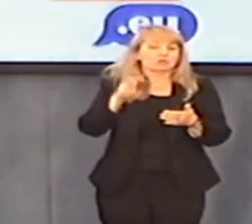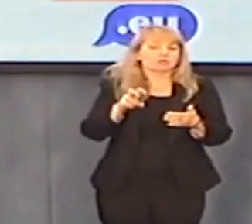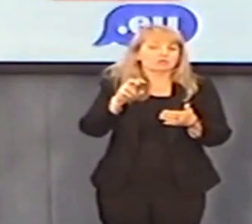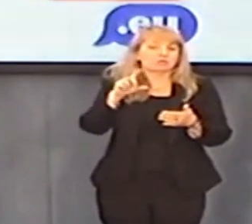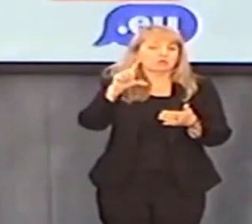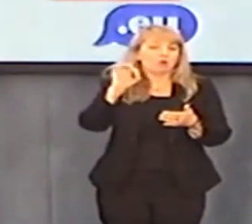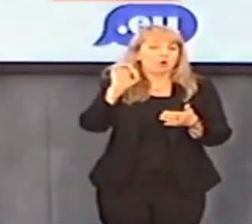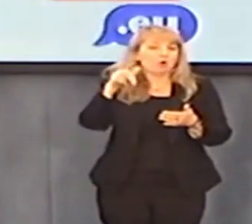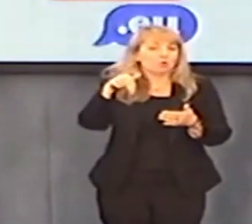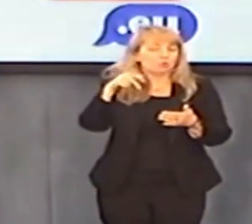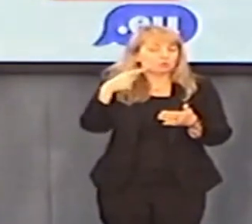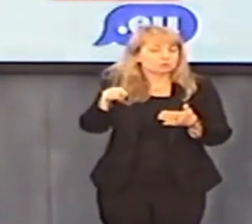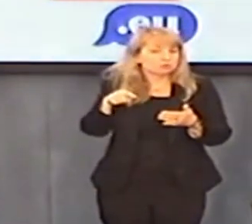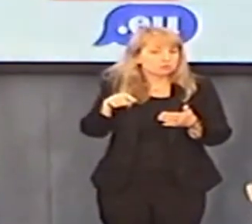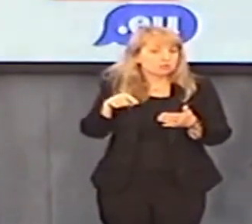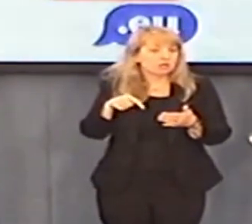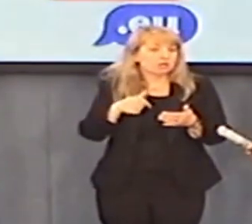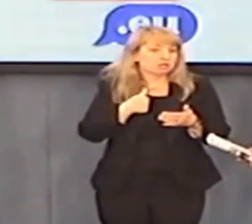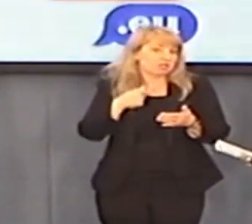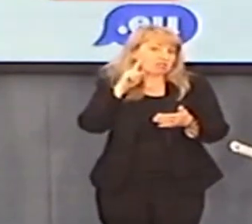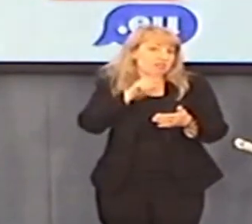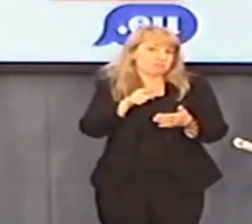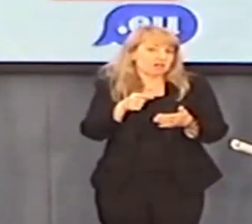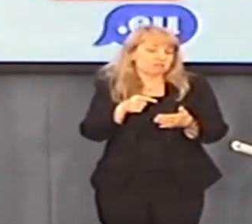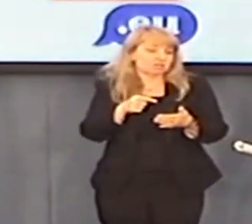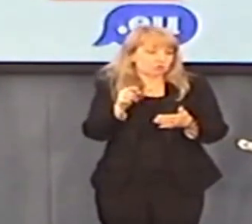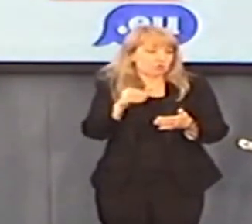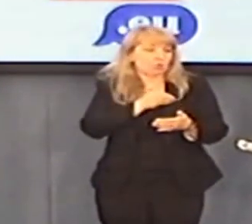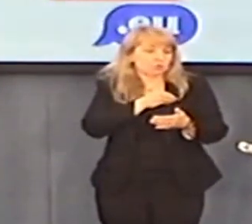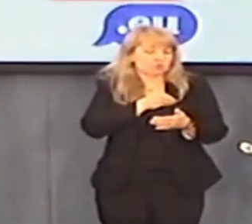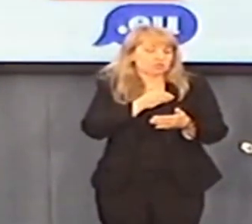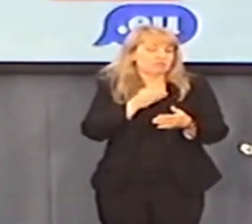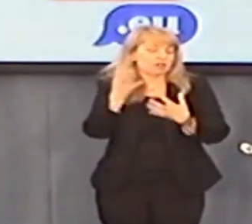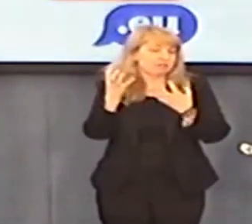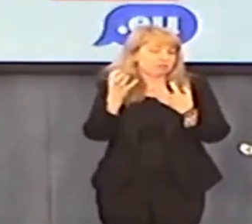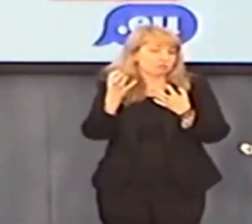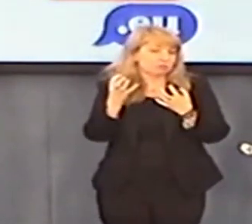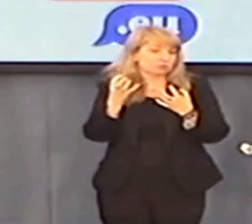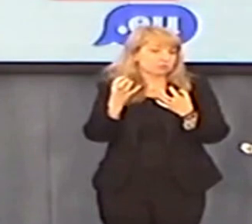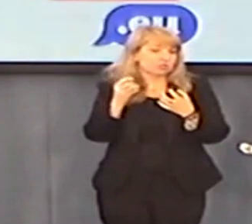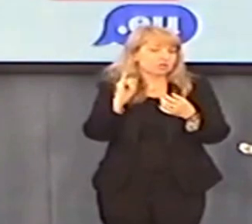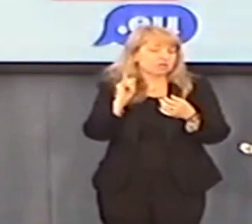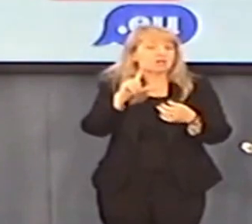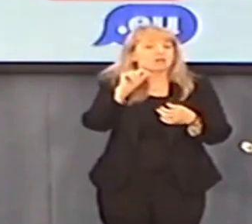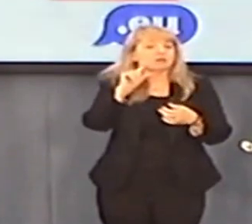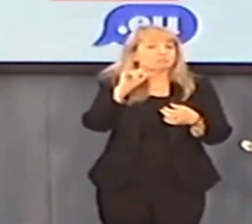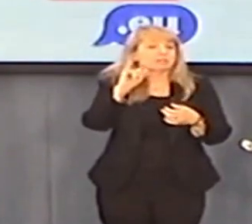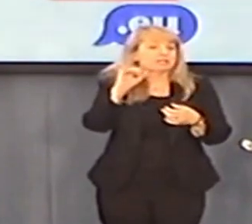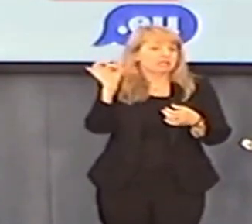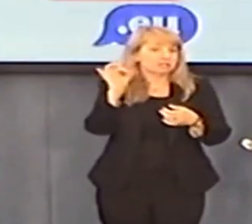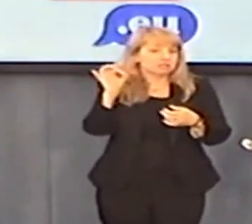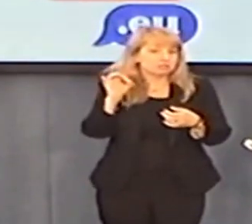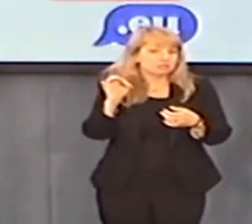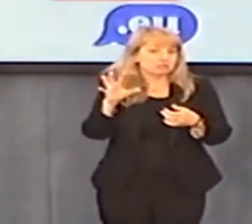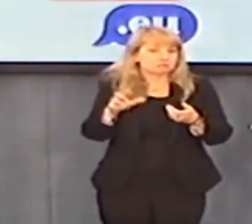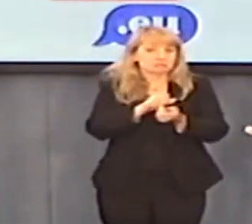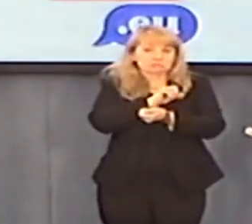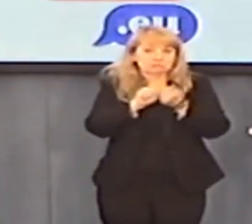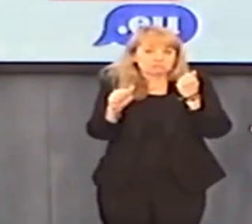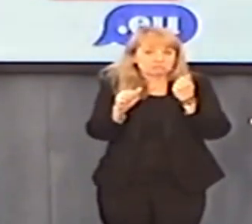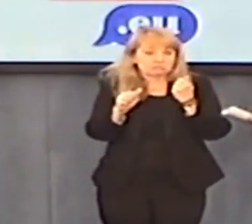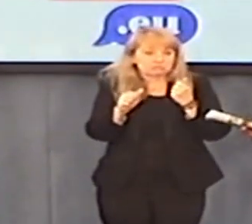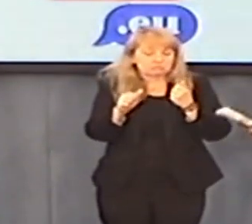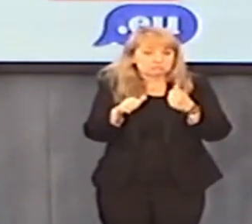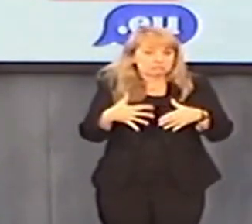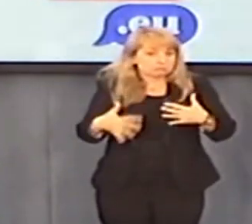I na tej podstawie, jak gdyby, no, wywołując taką, a nie inną reakcję klubu PiS, zostałem